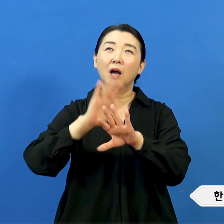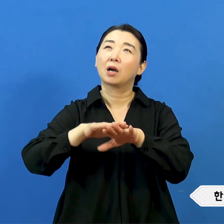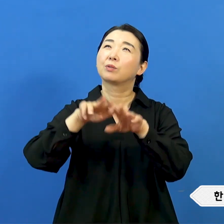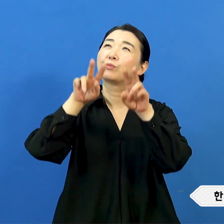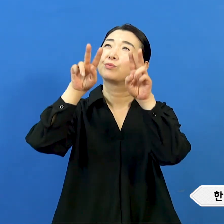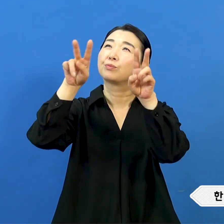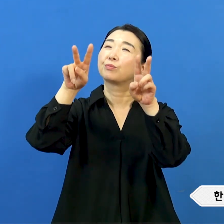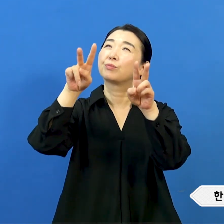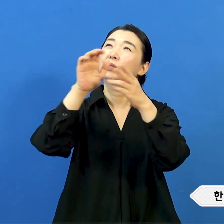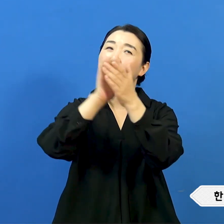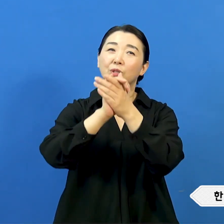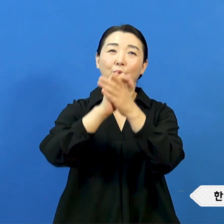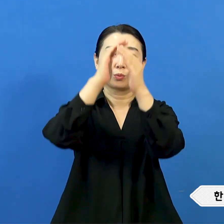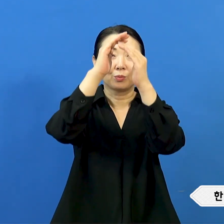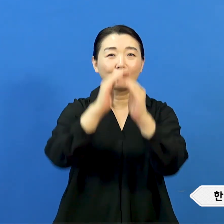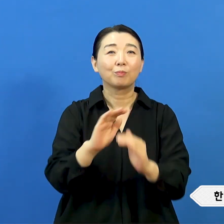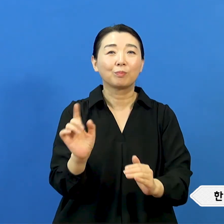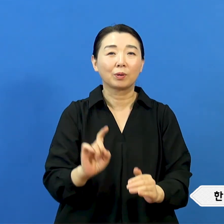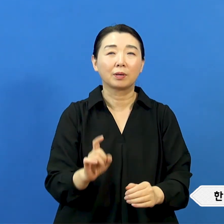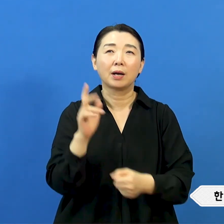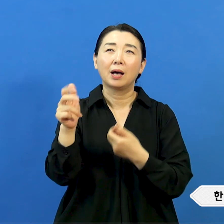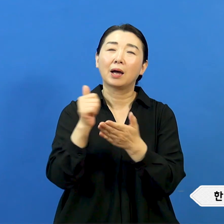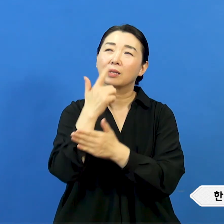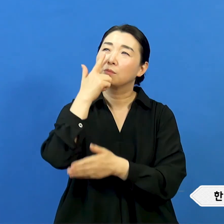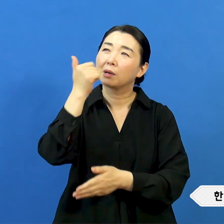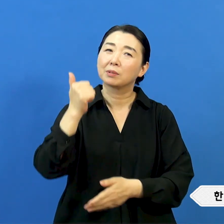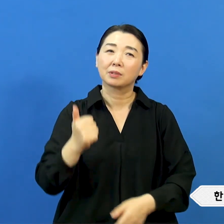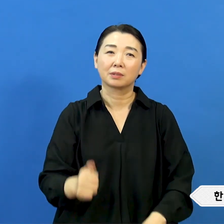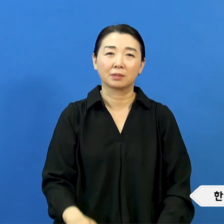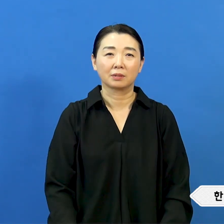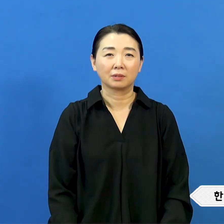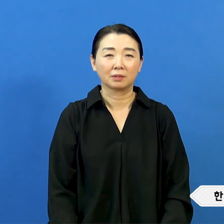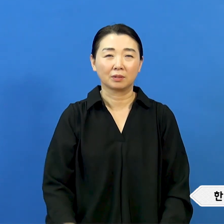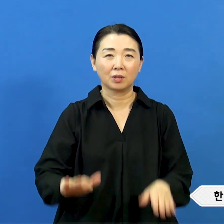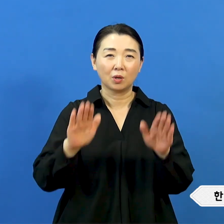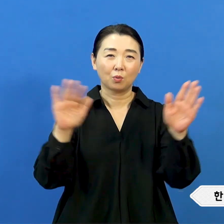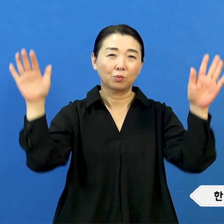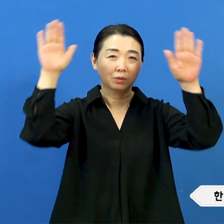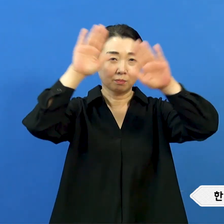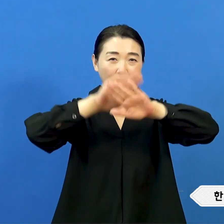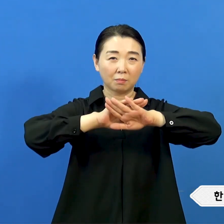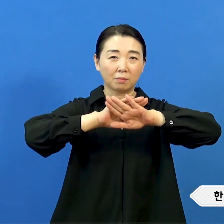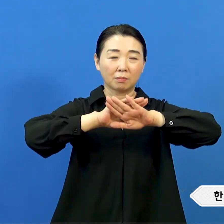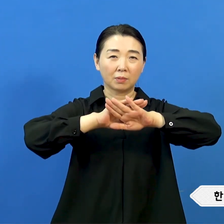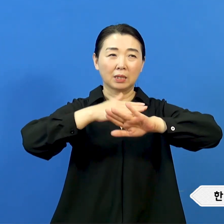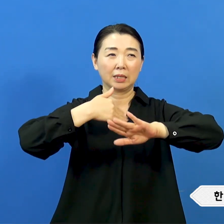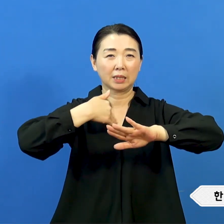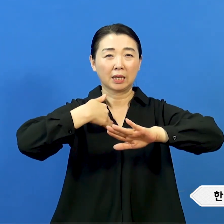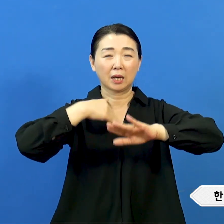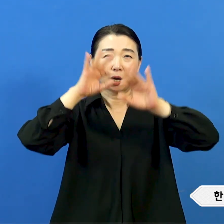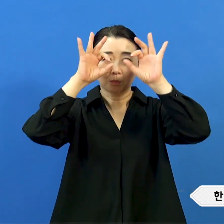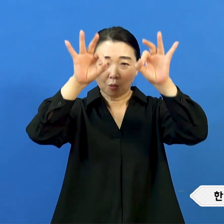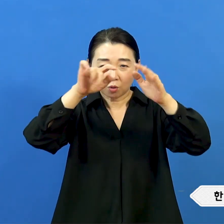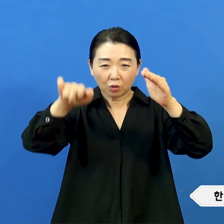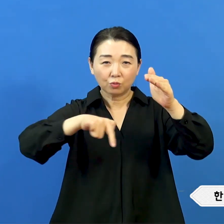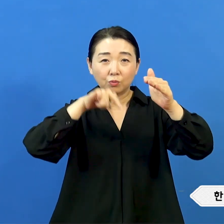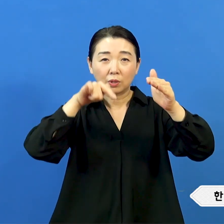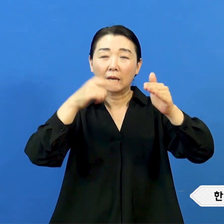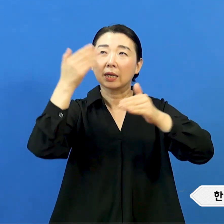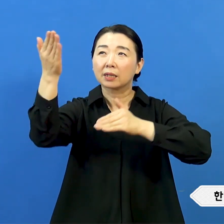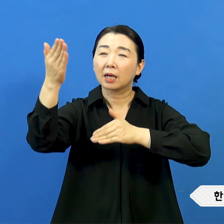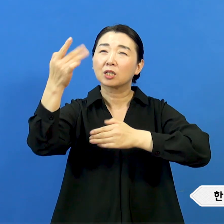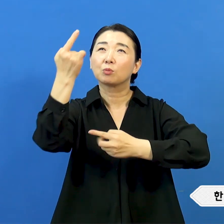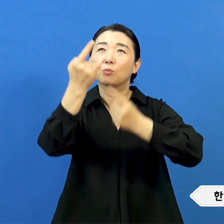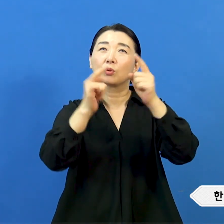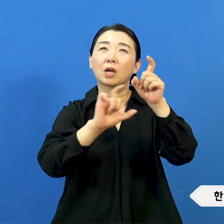우러러서 이렇게 기도를 했습니다. 하나님 아버지, 오늘 밤에 내가 본 것 중에